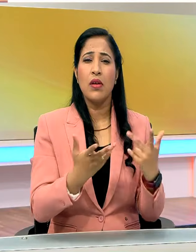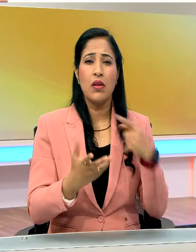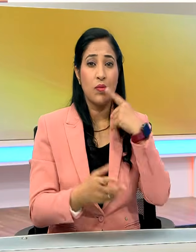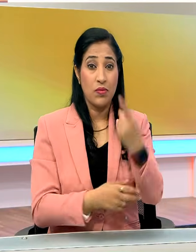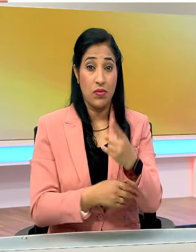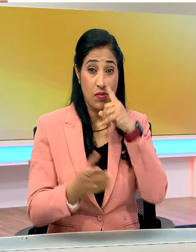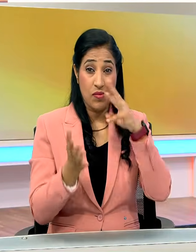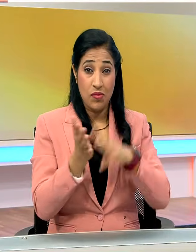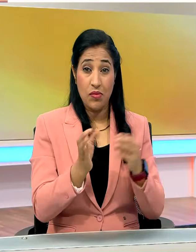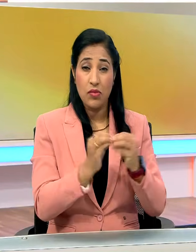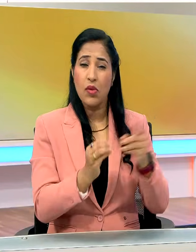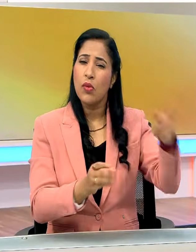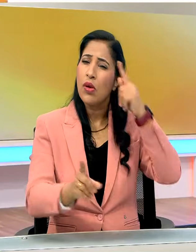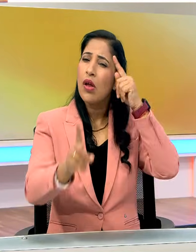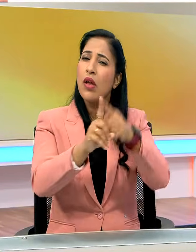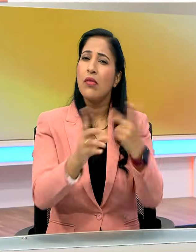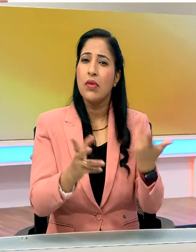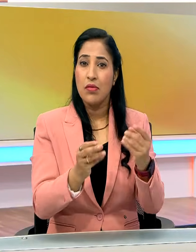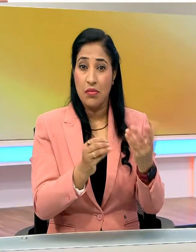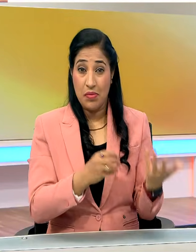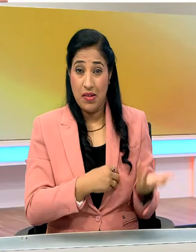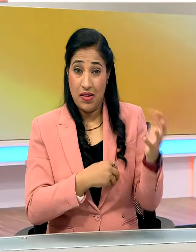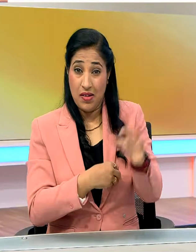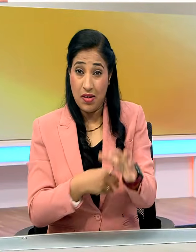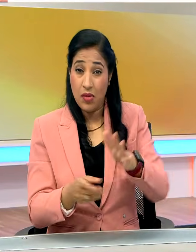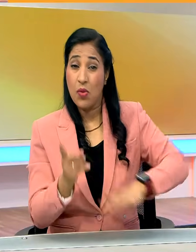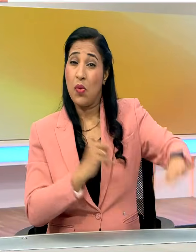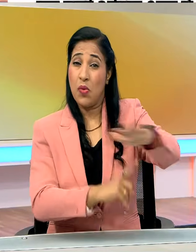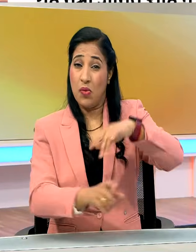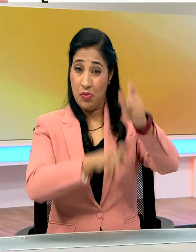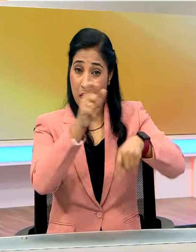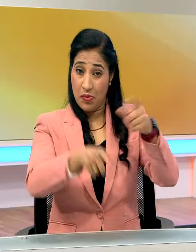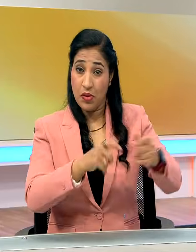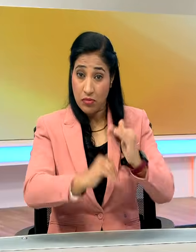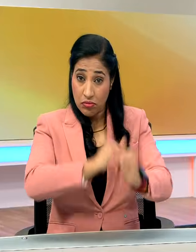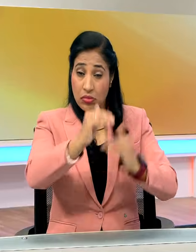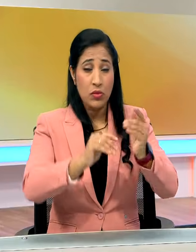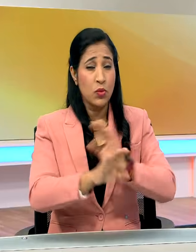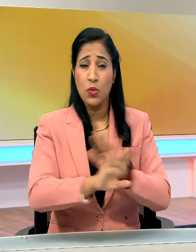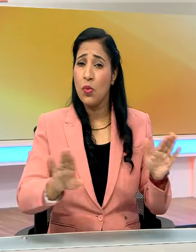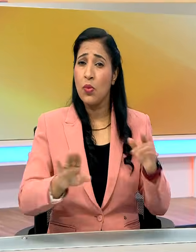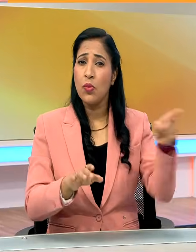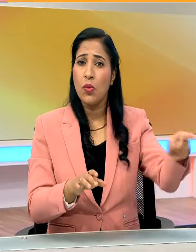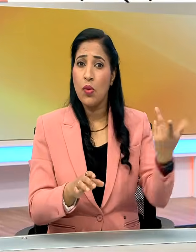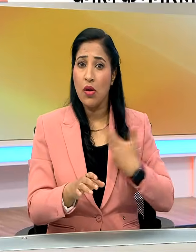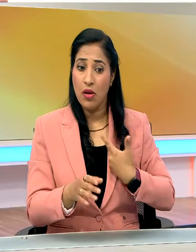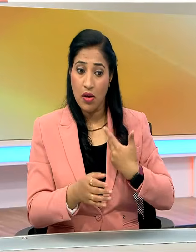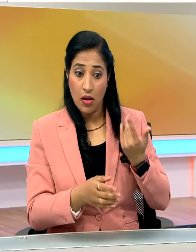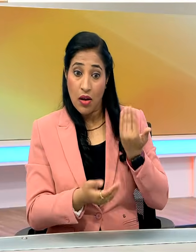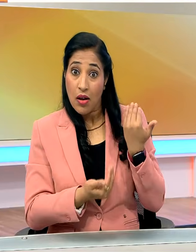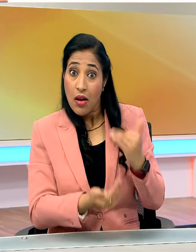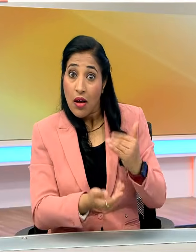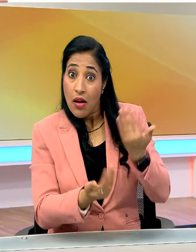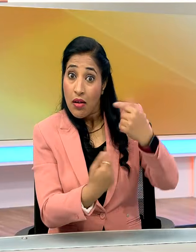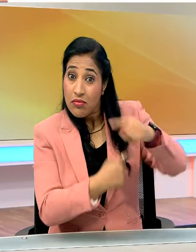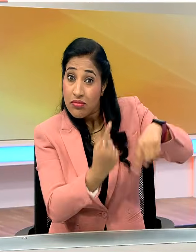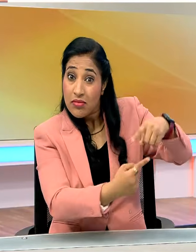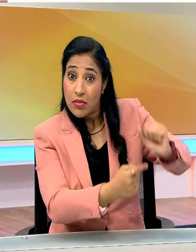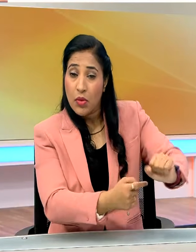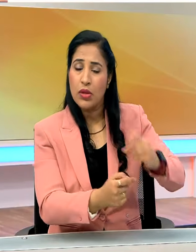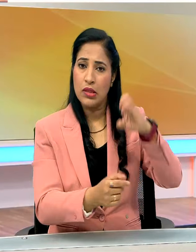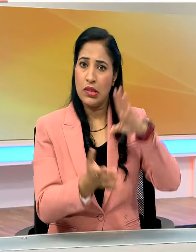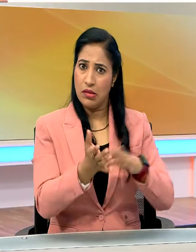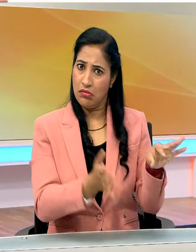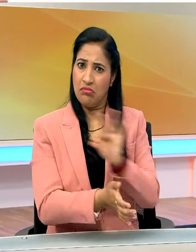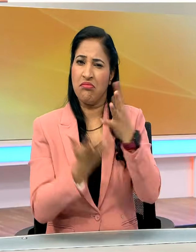कि ममता बनर्जी का मकसद बंगाल और बंगाल के लोगों का विकास करना नहीं बल्कि अपने भतीजे को सीएम बनाना है। अमित शाह ने कहा